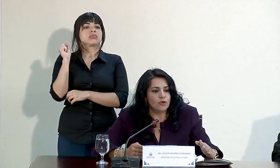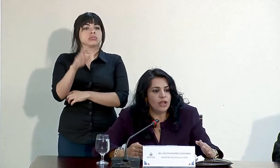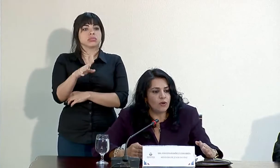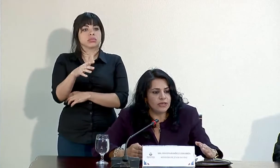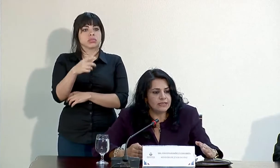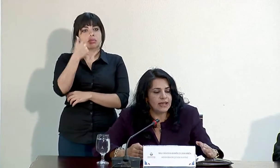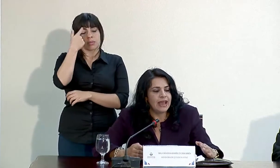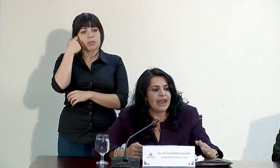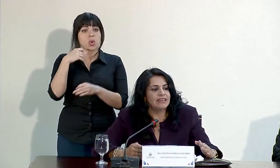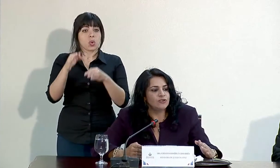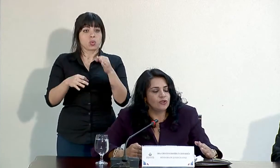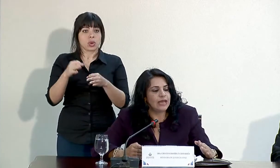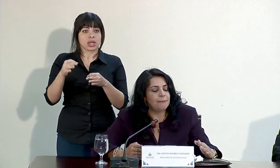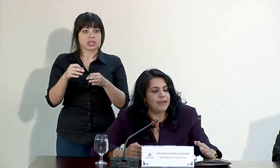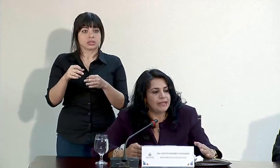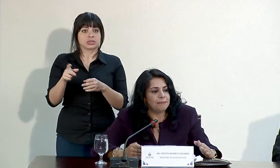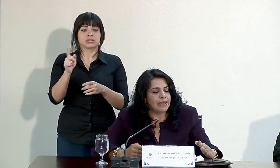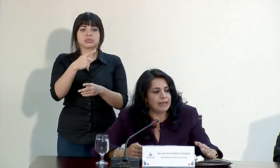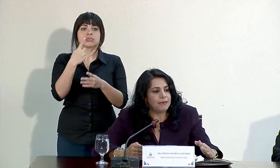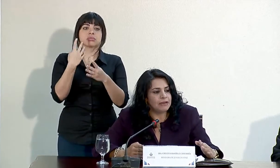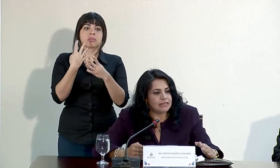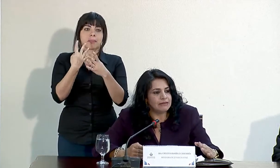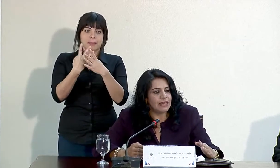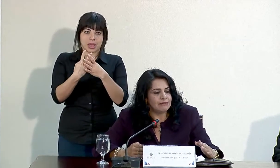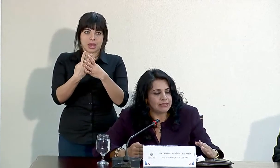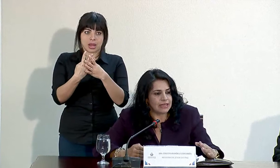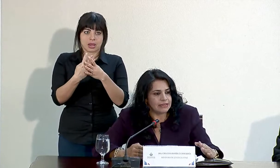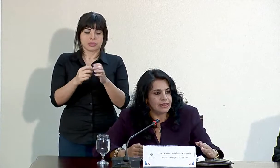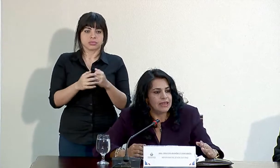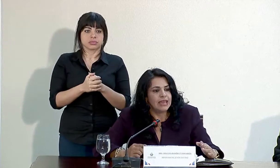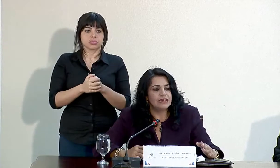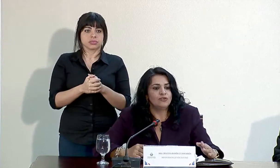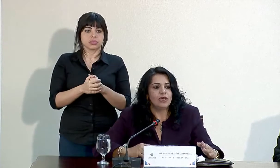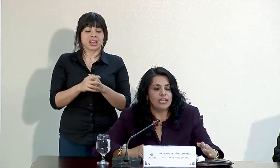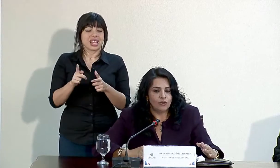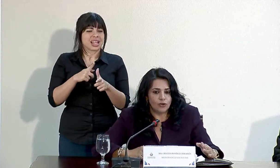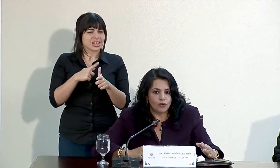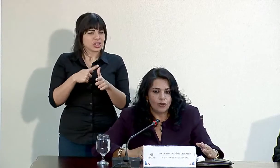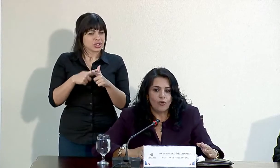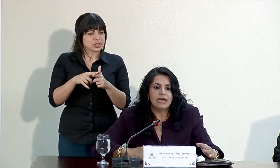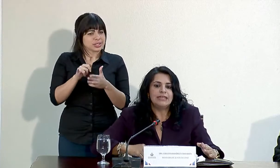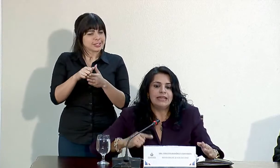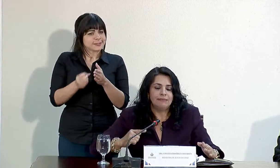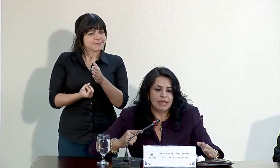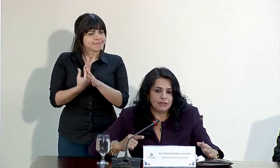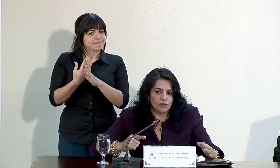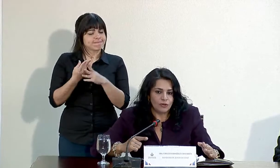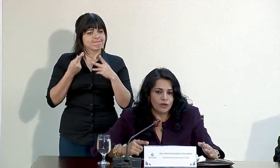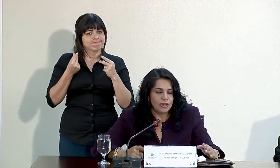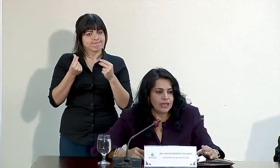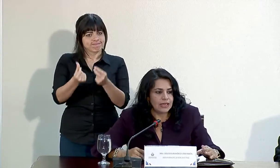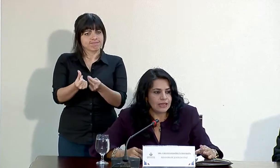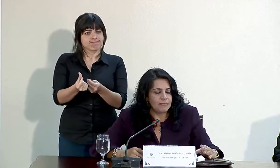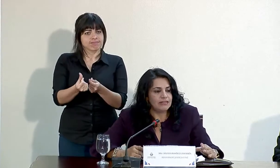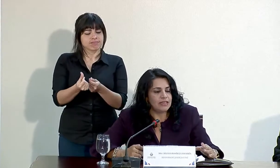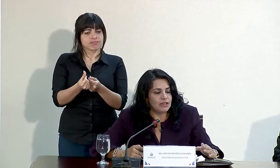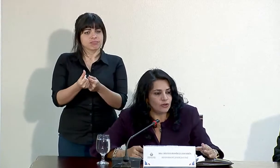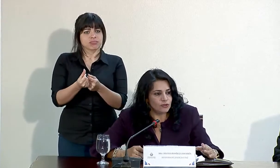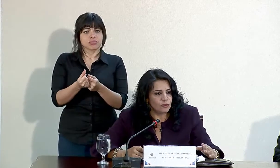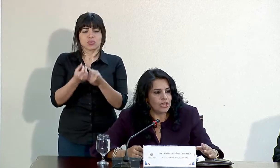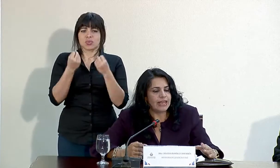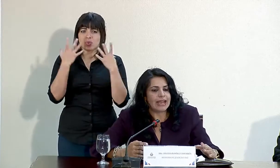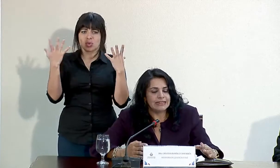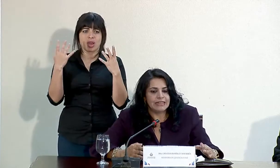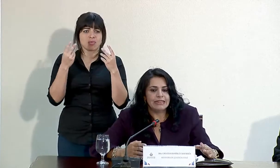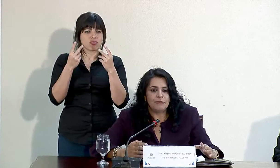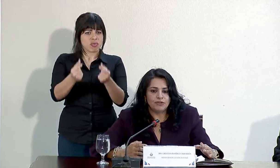el juez o la jueza a descontar pena privativa de libertad. Esto generó un aceleramiento